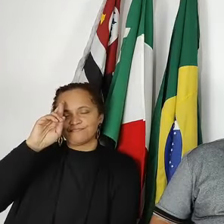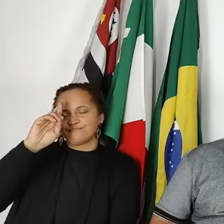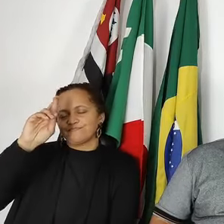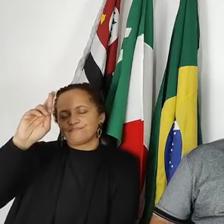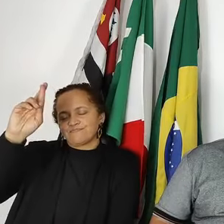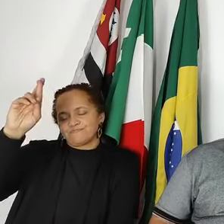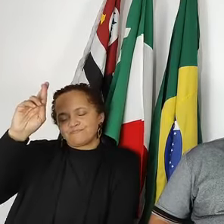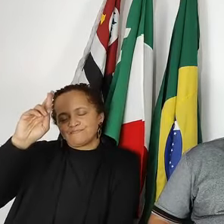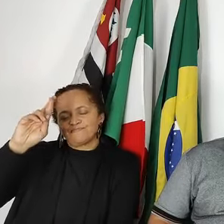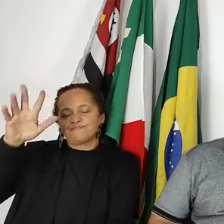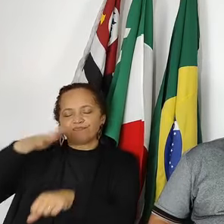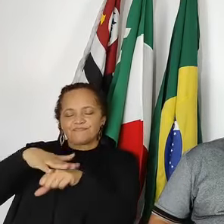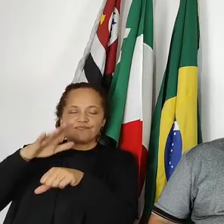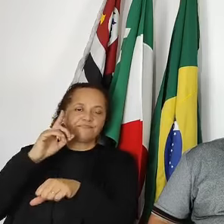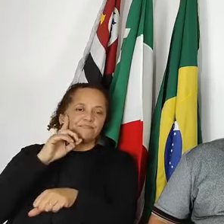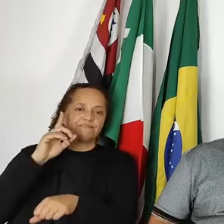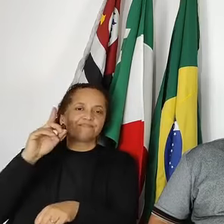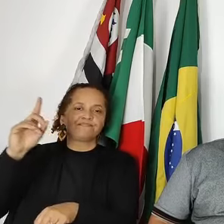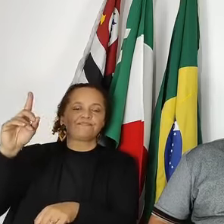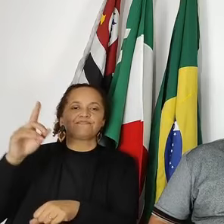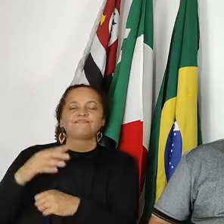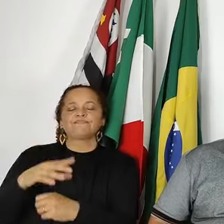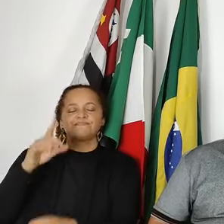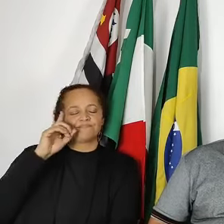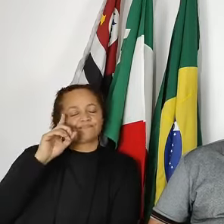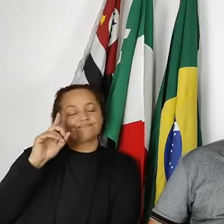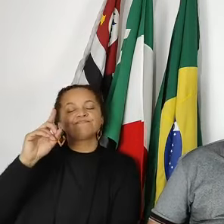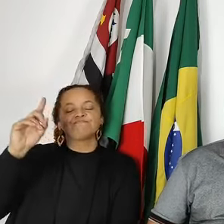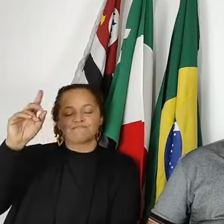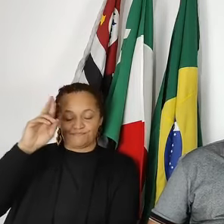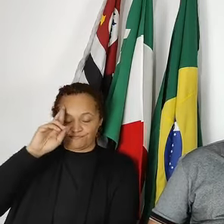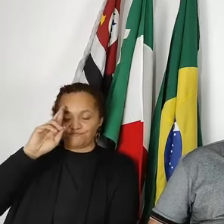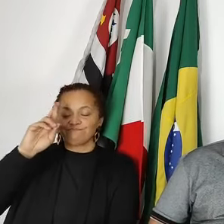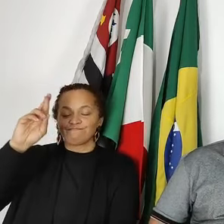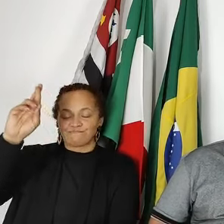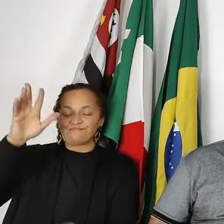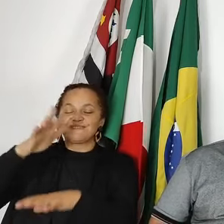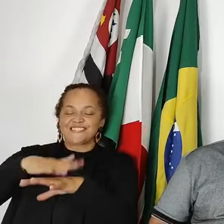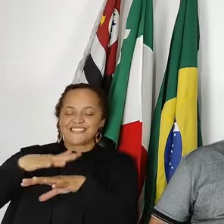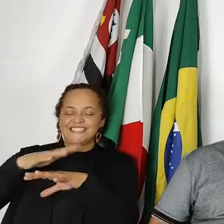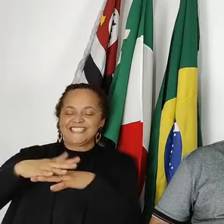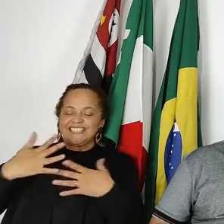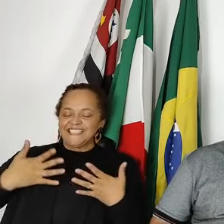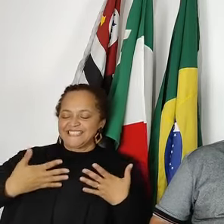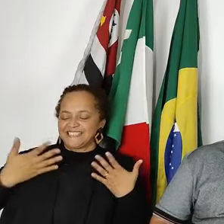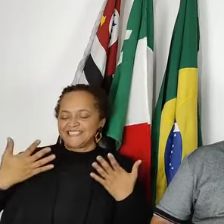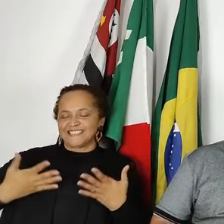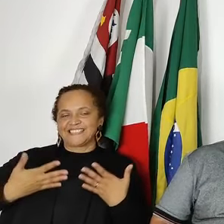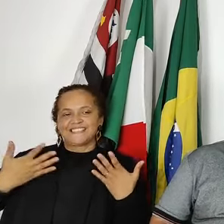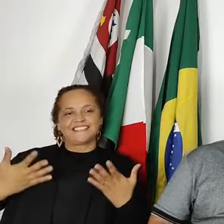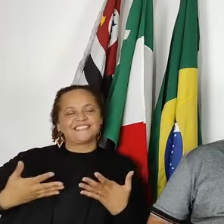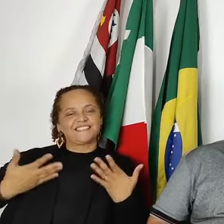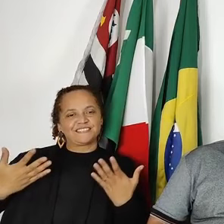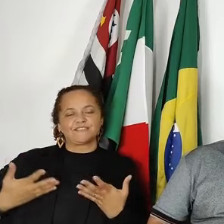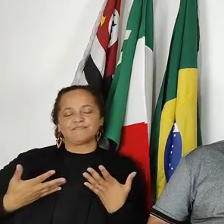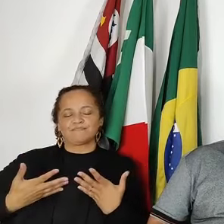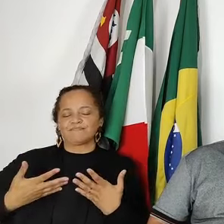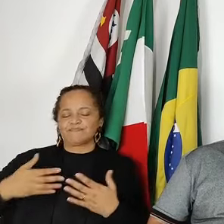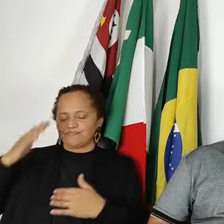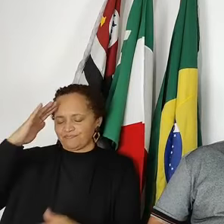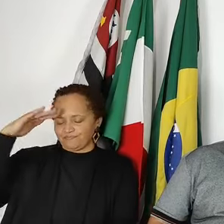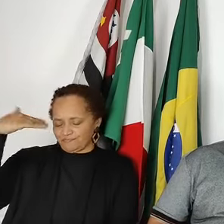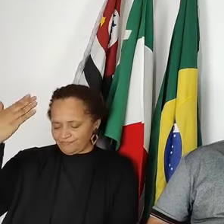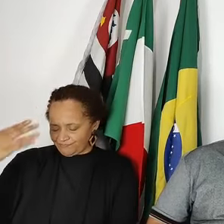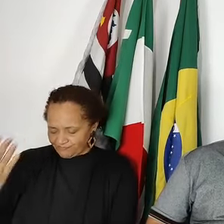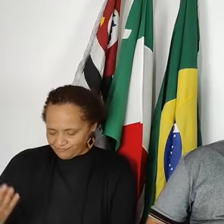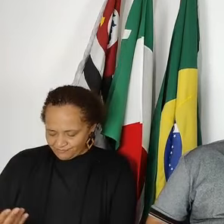Senhor nos concedeu, pois esse dia foi o dia que o Senhor fez e nós nos regozijamos e nos alegramos neles. Pai, rendemos toda a honra e